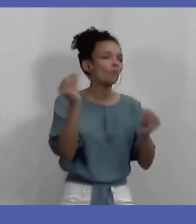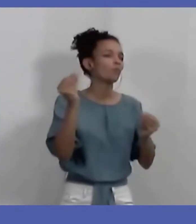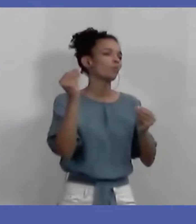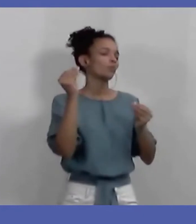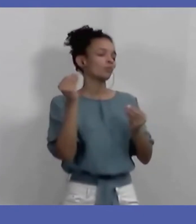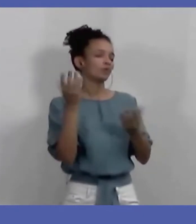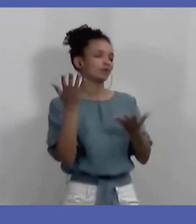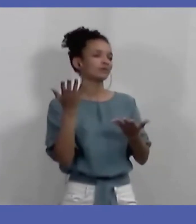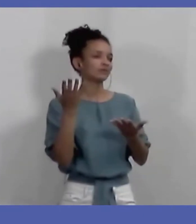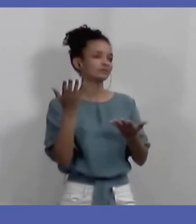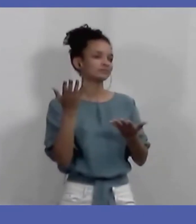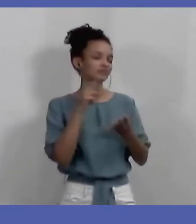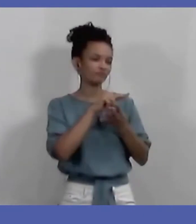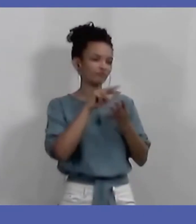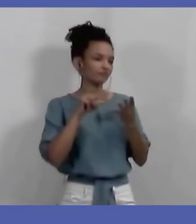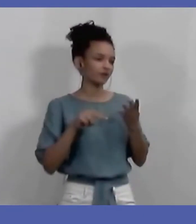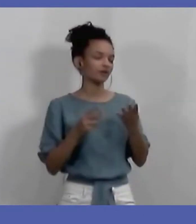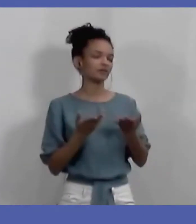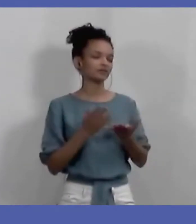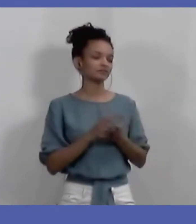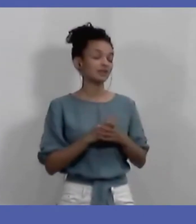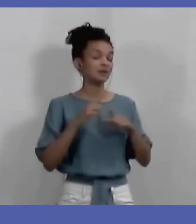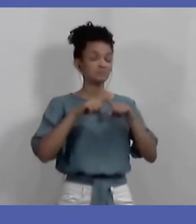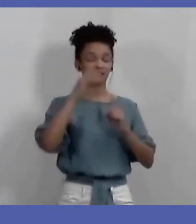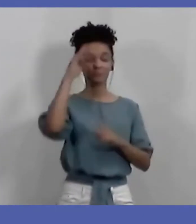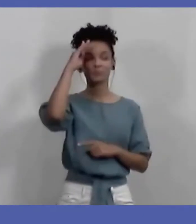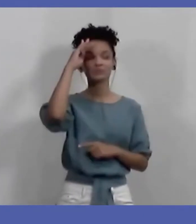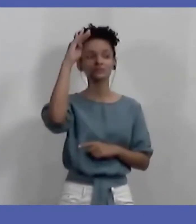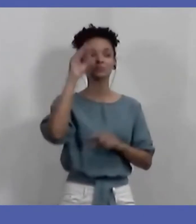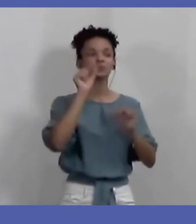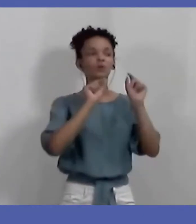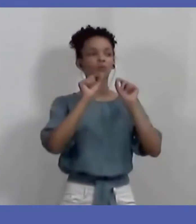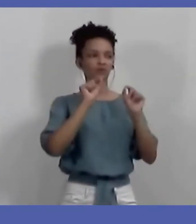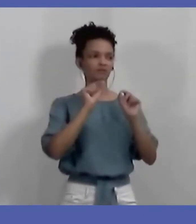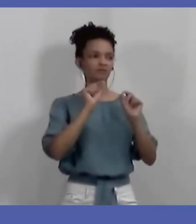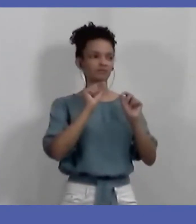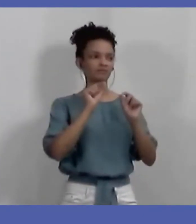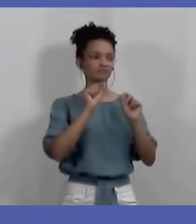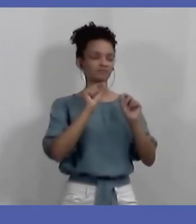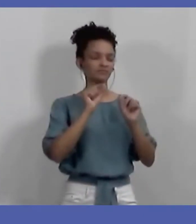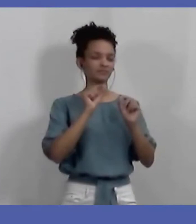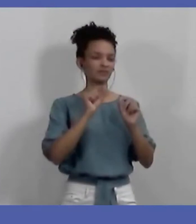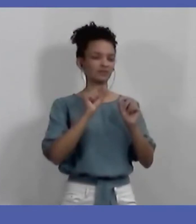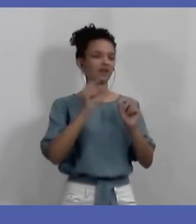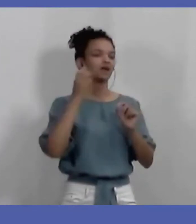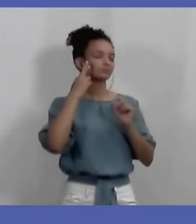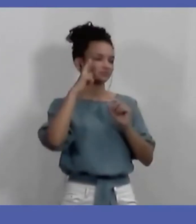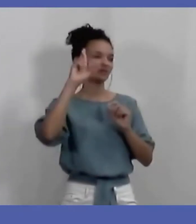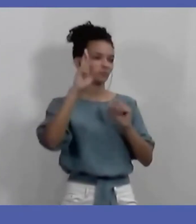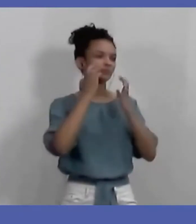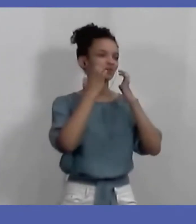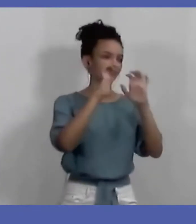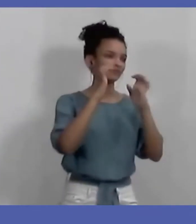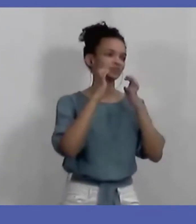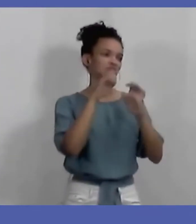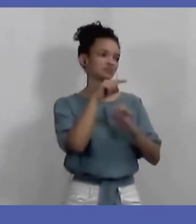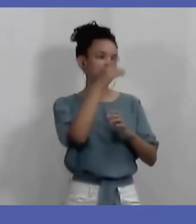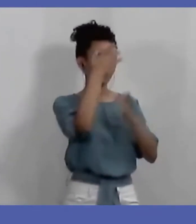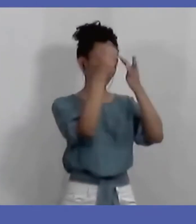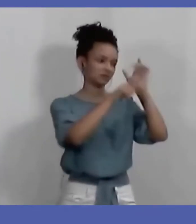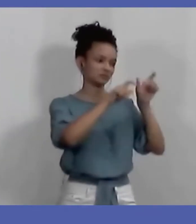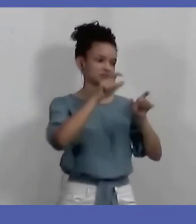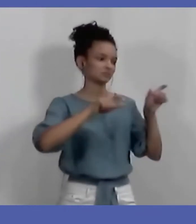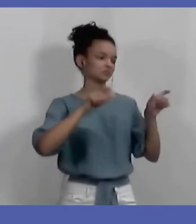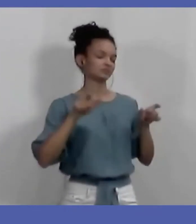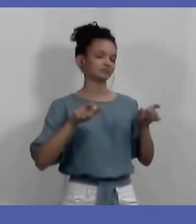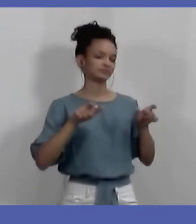apenas acessório. O principal é a palavra do Senhor. A palavra que o Senhor